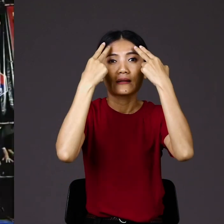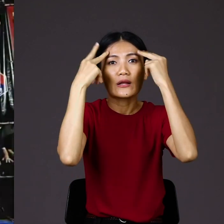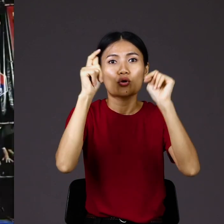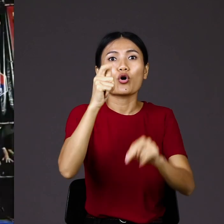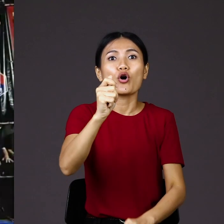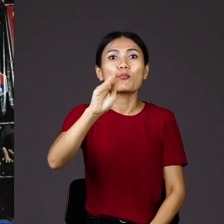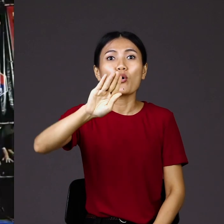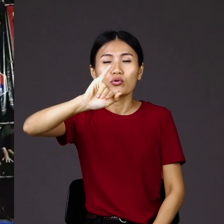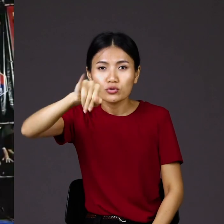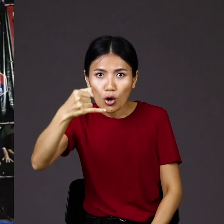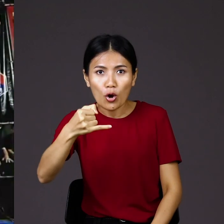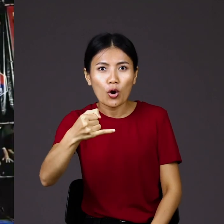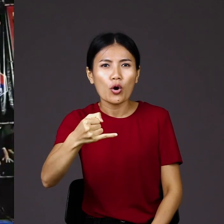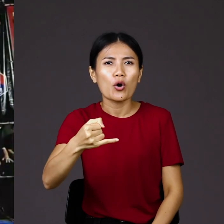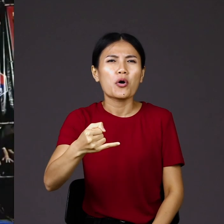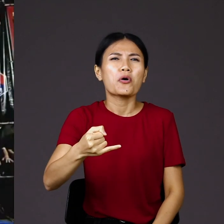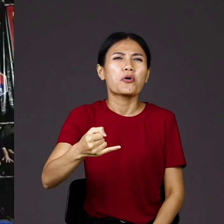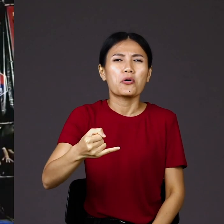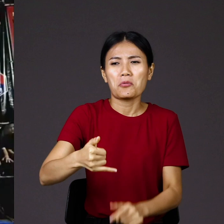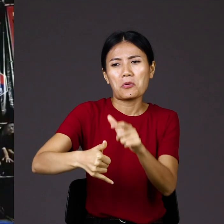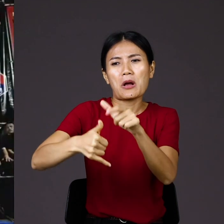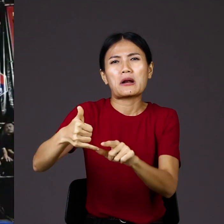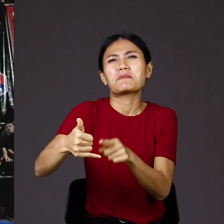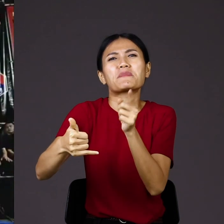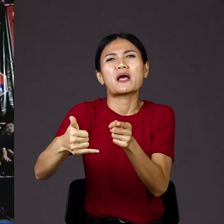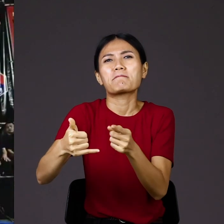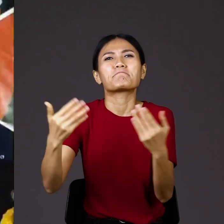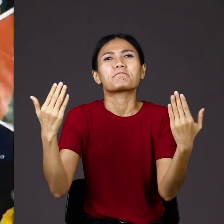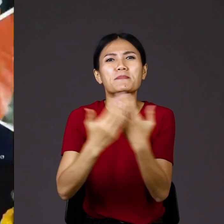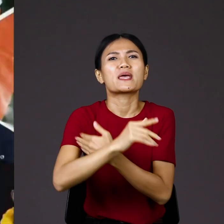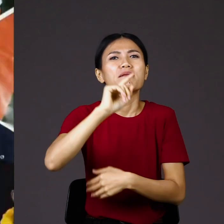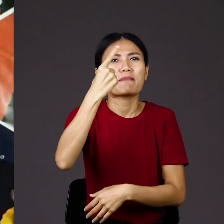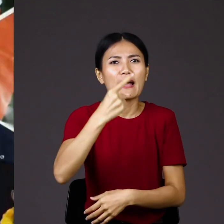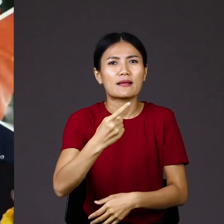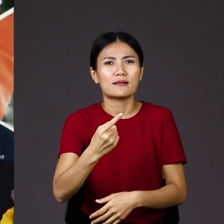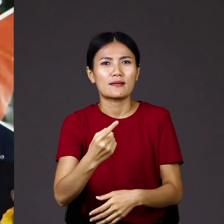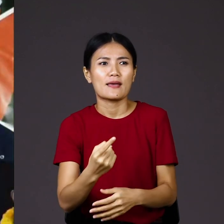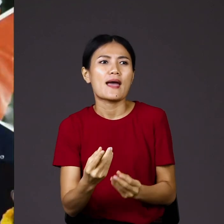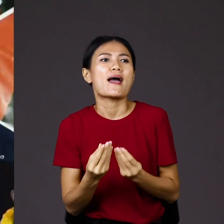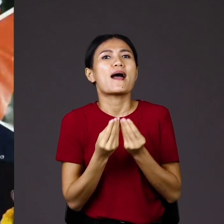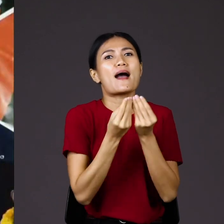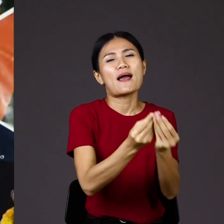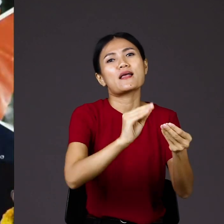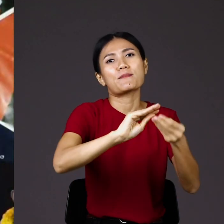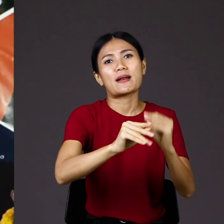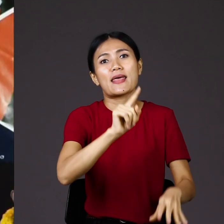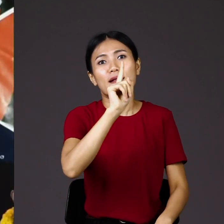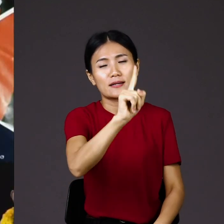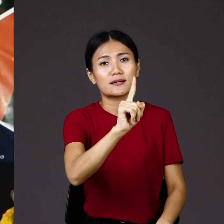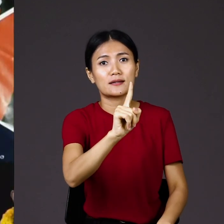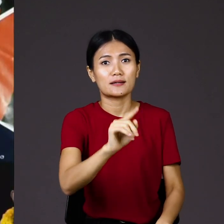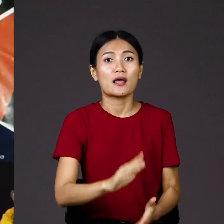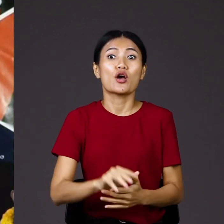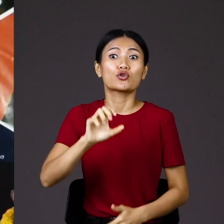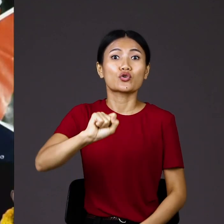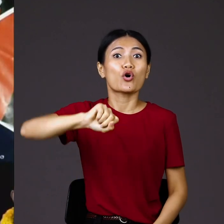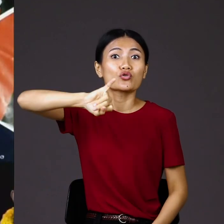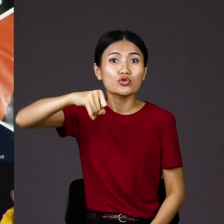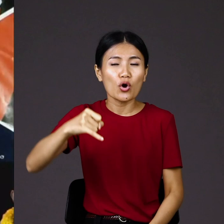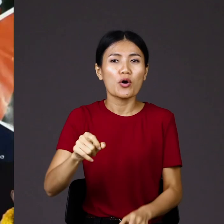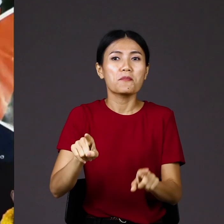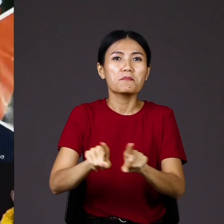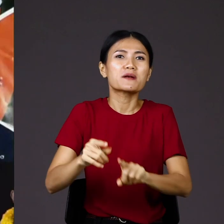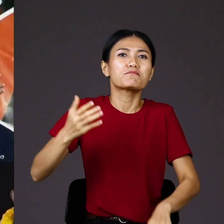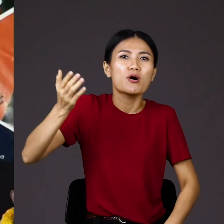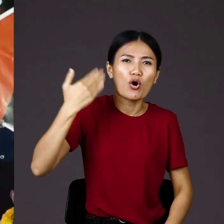ธิ์ใช้เสียงเปลี่ยนนายกอบจแบบเดิมๆให้เป็นนายกอบจแบบใหม่ๆอย่างไพบูลย์กิจวรวุฒิเปลี่ย